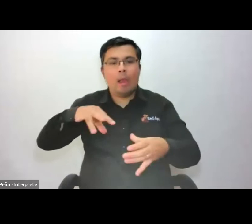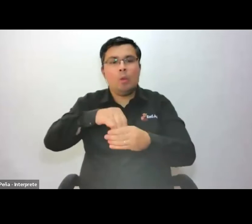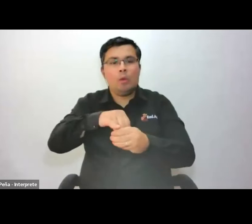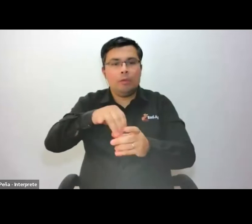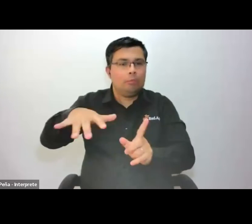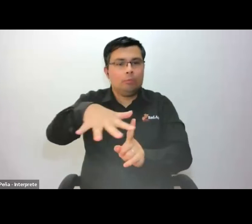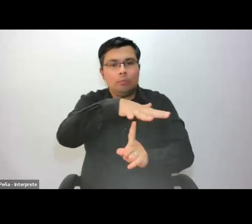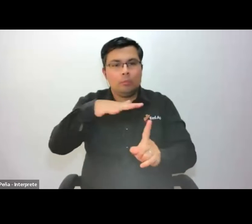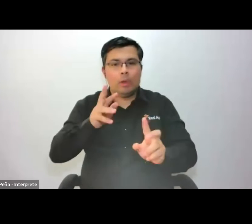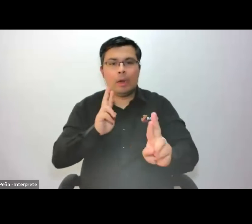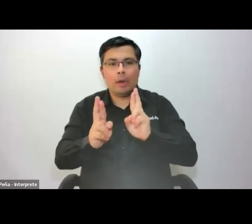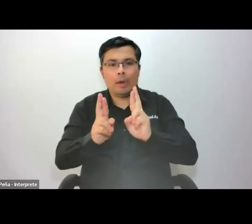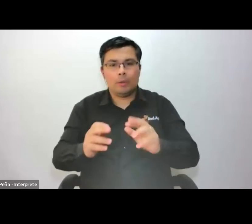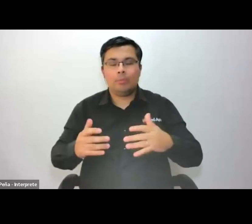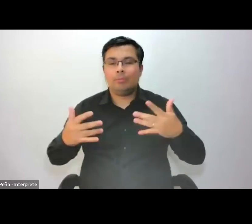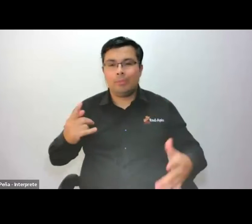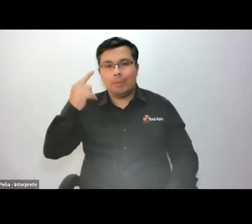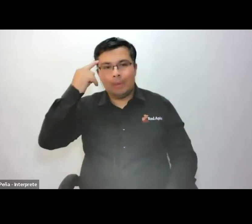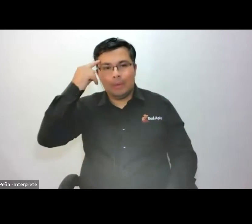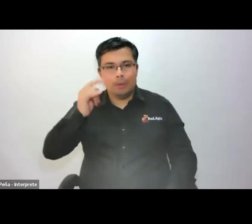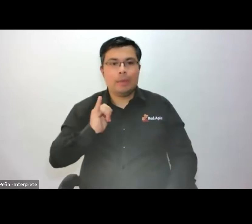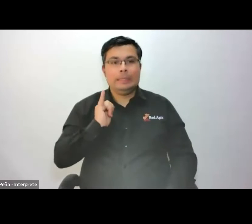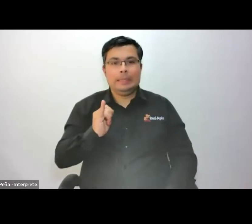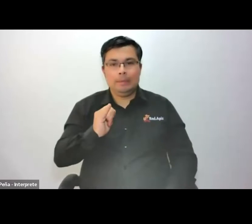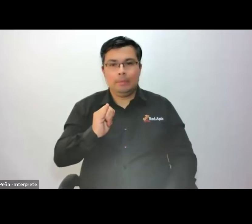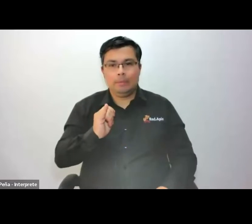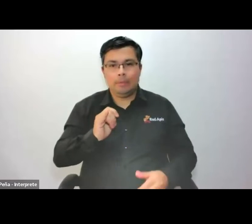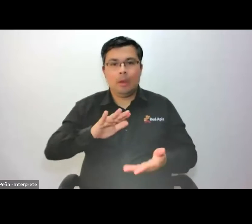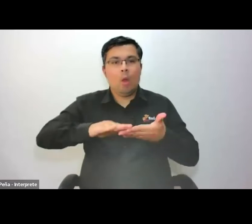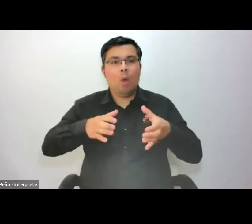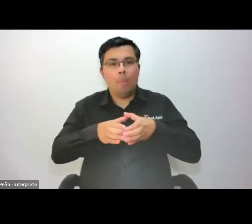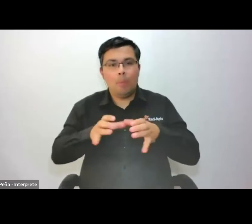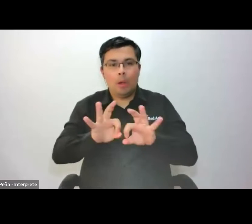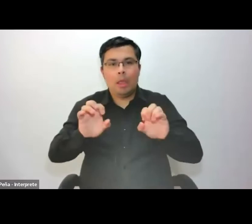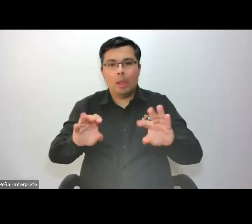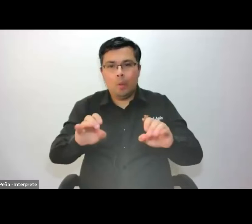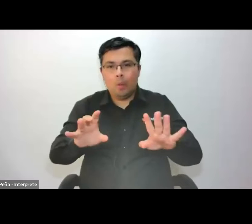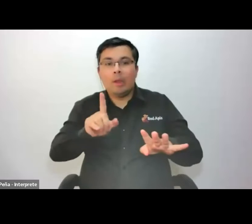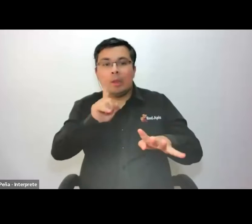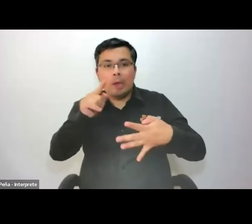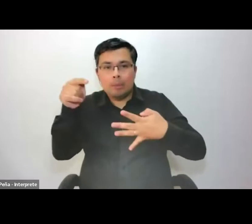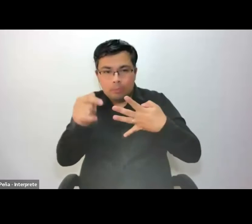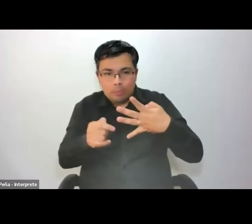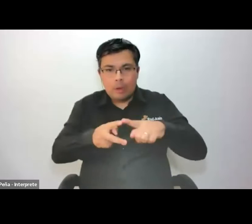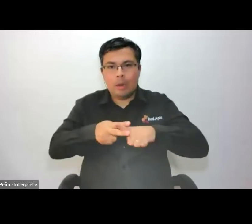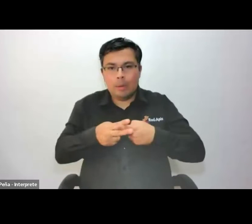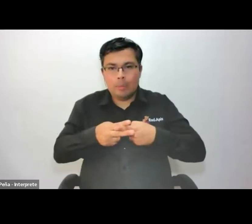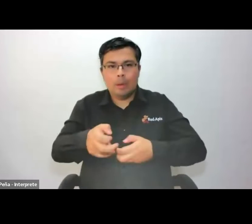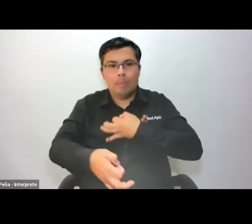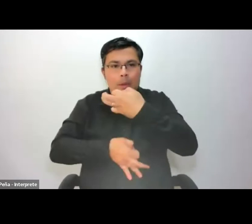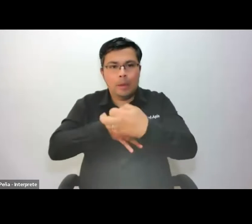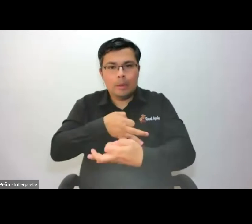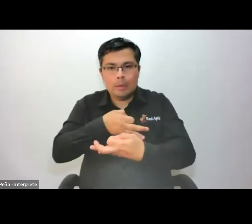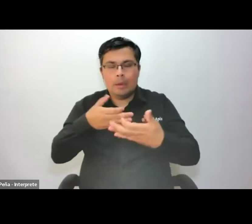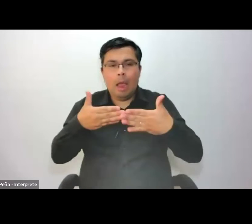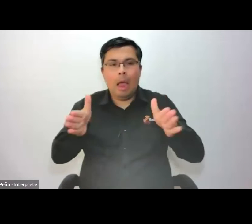cuentan con ciertas herramientas que nos permiten abrir esta conversación de a quién, cómo, cuándo estamos generando